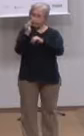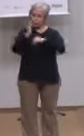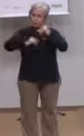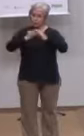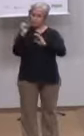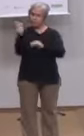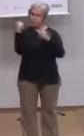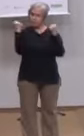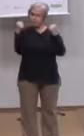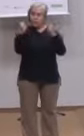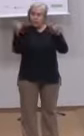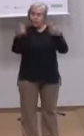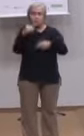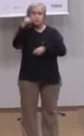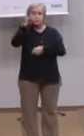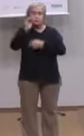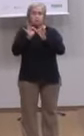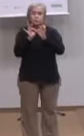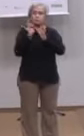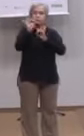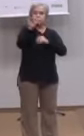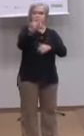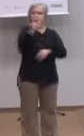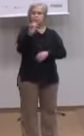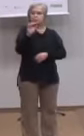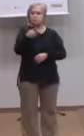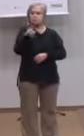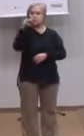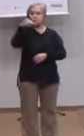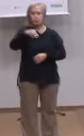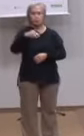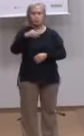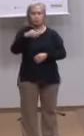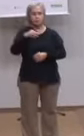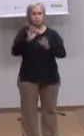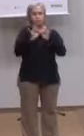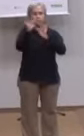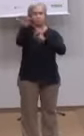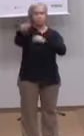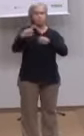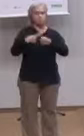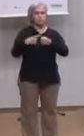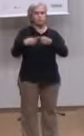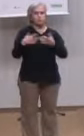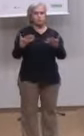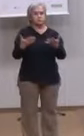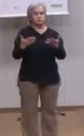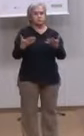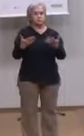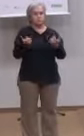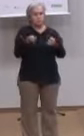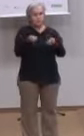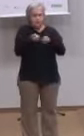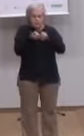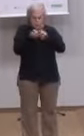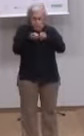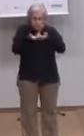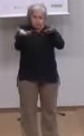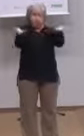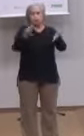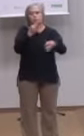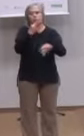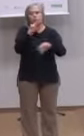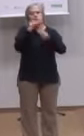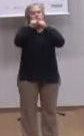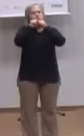sítio a 100, 200 quilômetros da capital ou da cidade mais próxima. Então a gente tem que disseminar conhecimento.